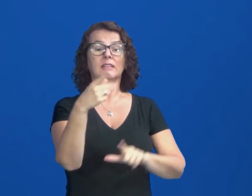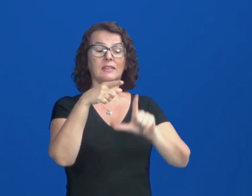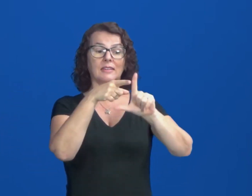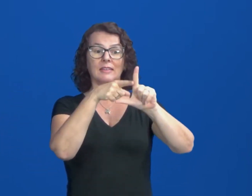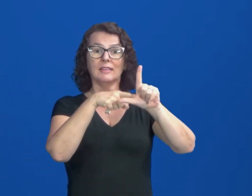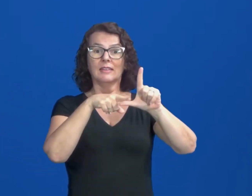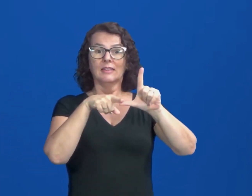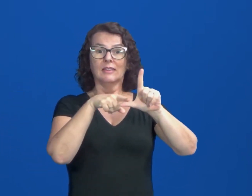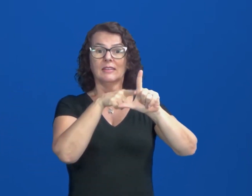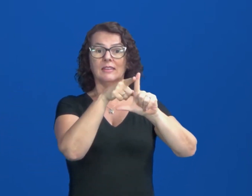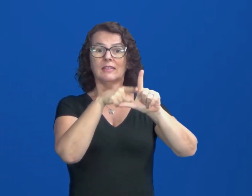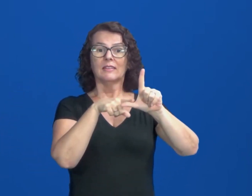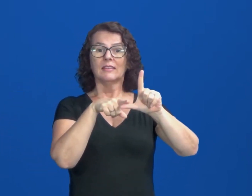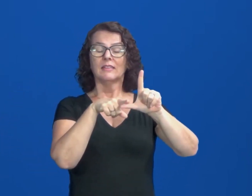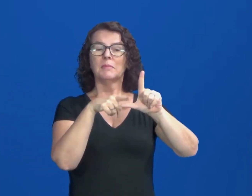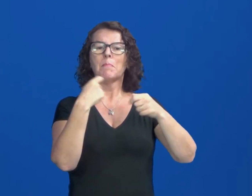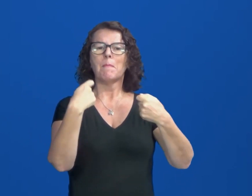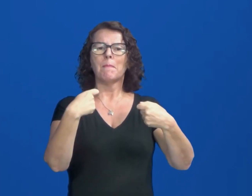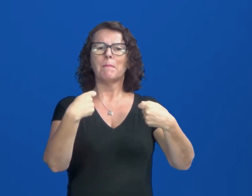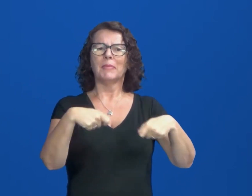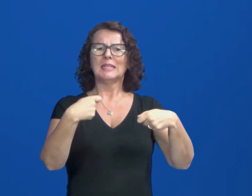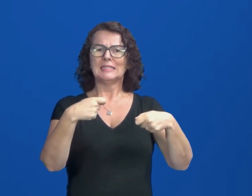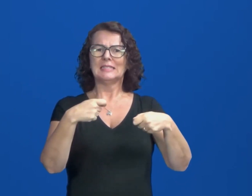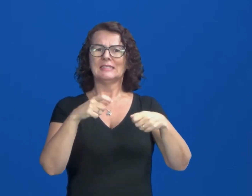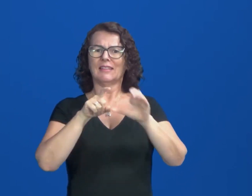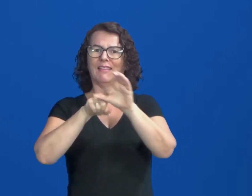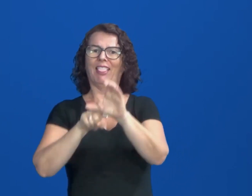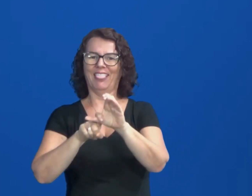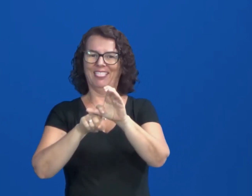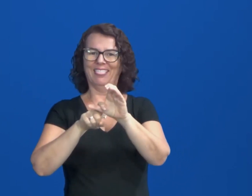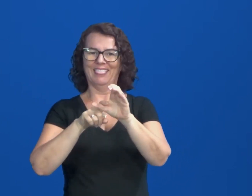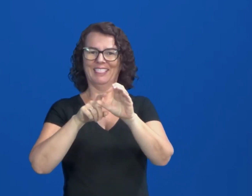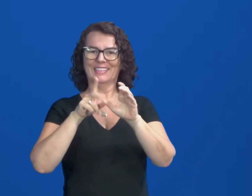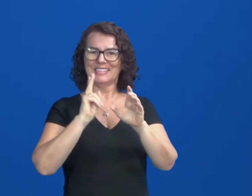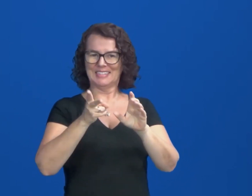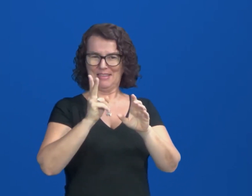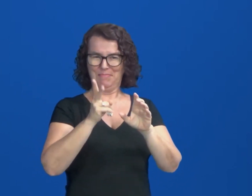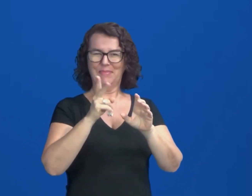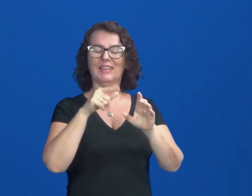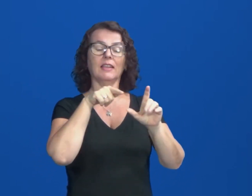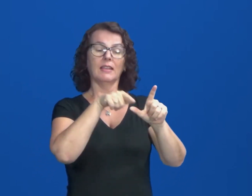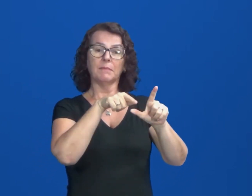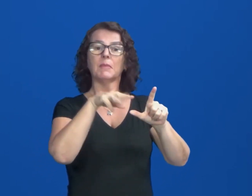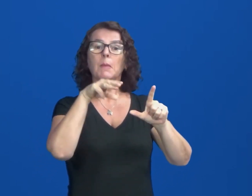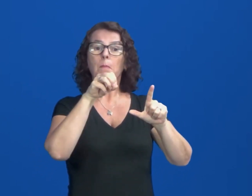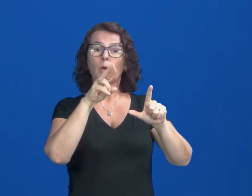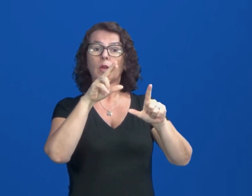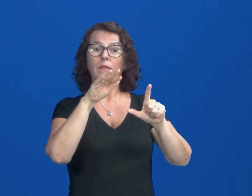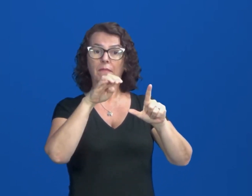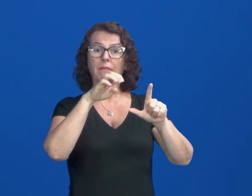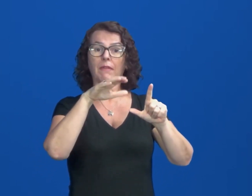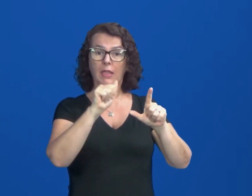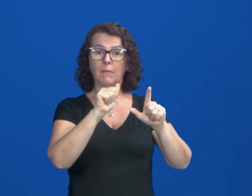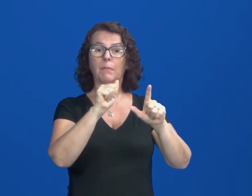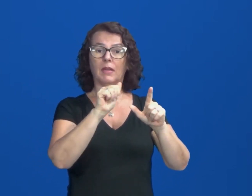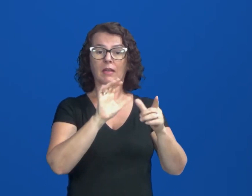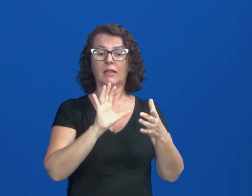produzidos com essa configuração de mão. Parece que precisa dessa dependência dessa configuração de mão, porque é